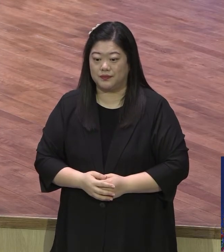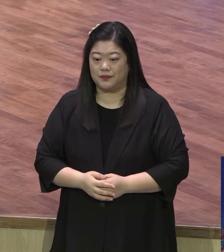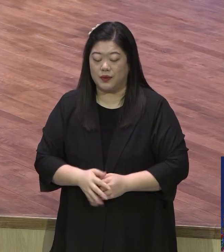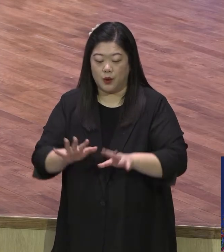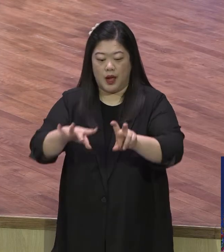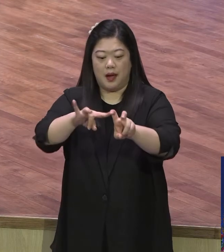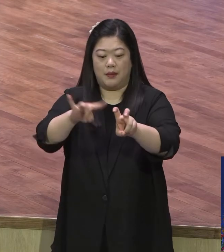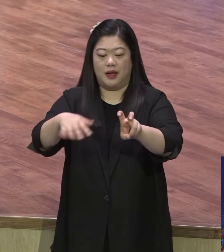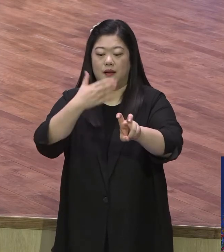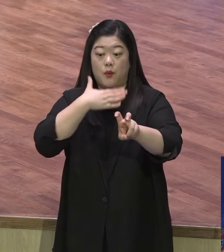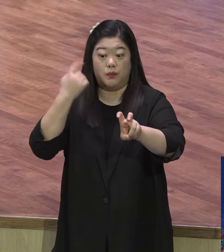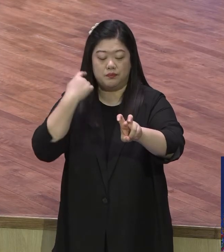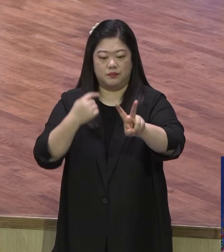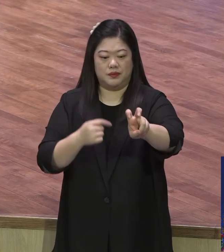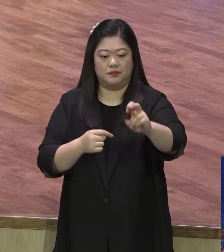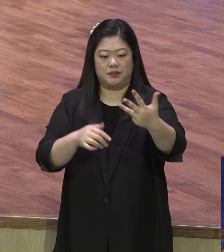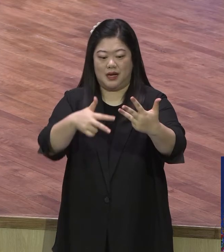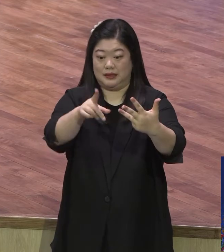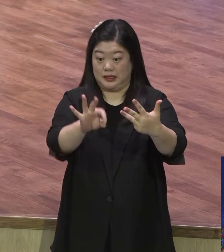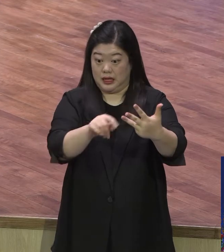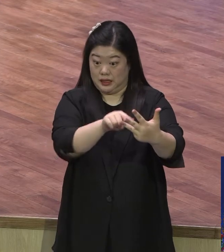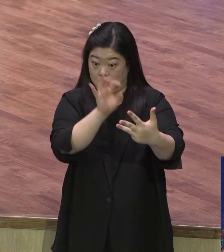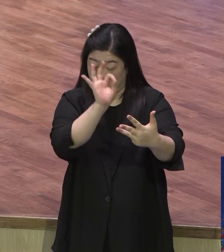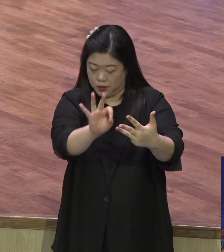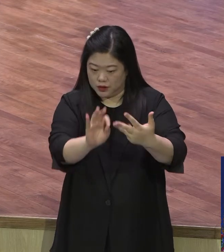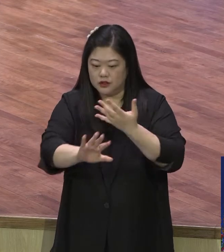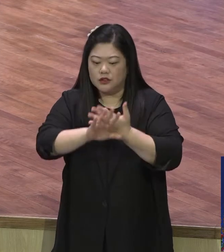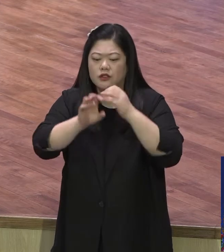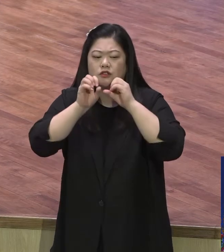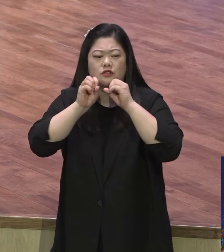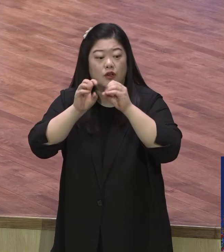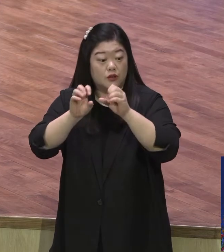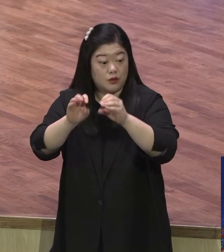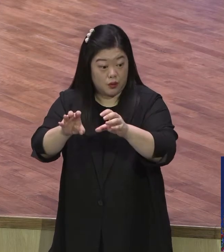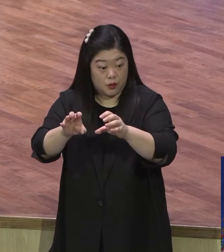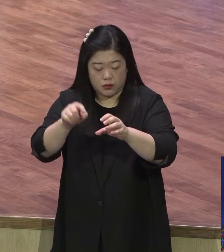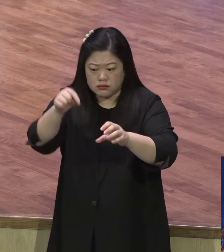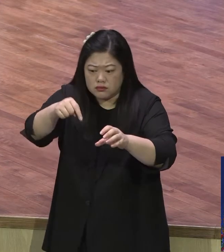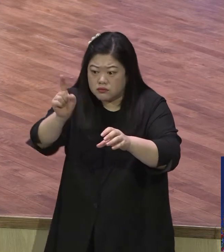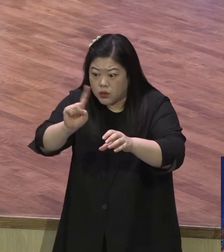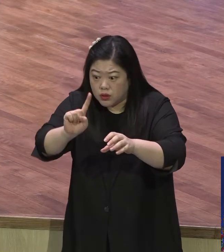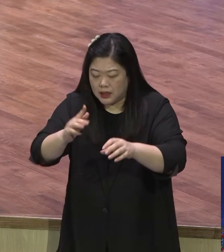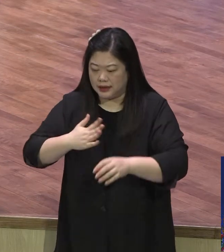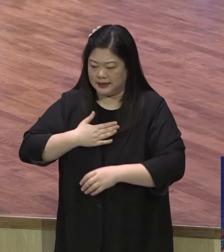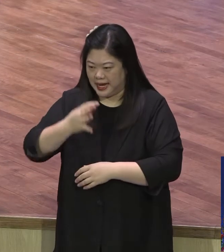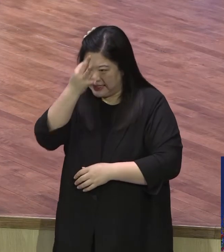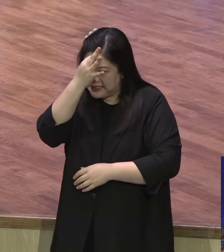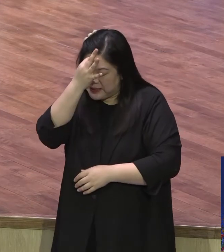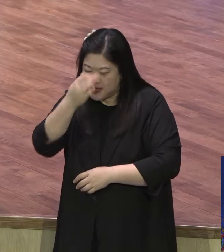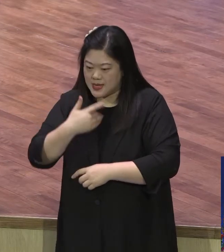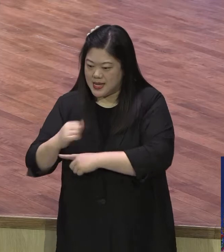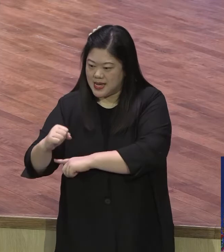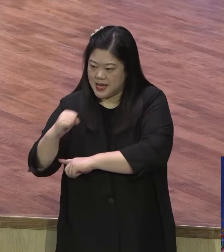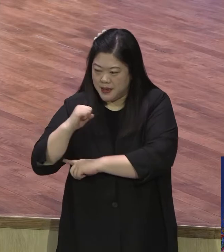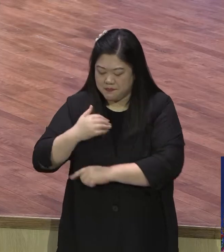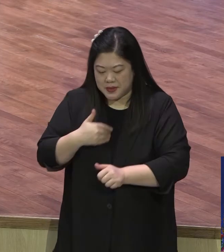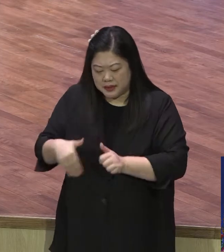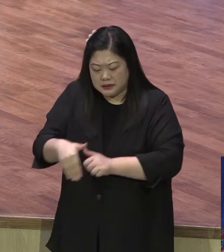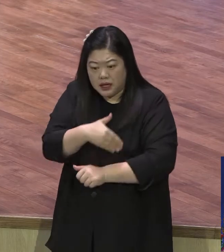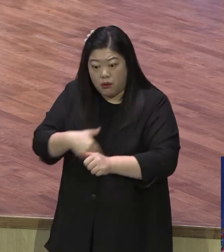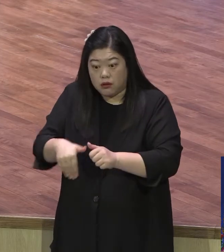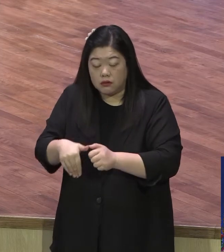중요한 의미가 담겨지는데 성교는 우리의 힘과 능력과 의지로 내 행편으로 하는 것이